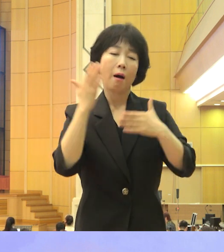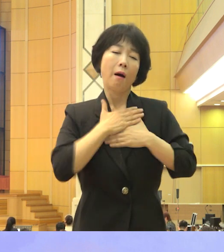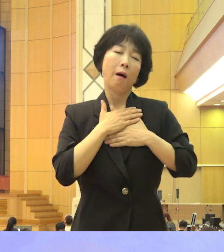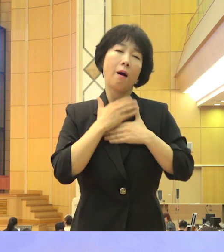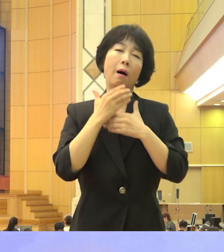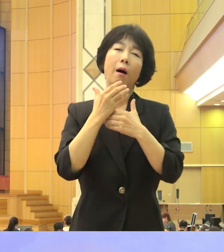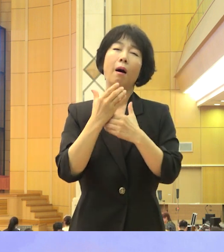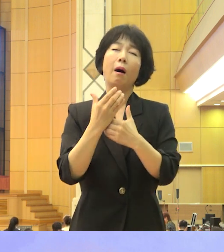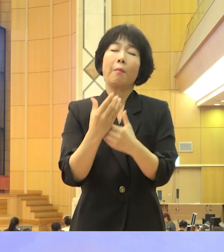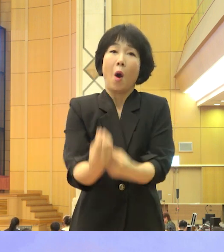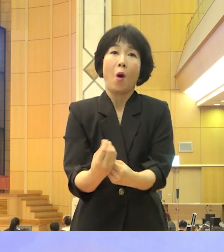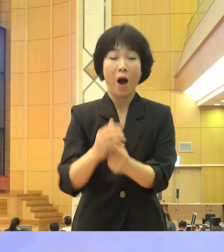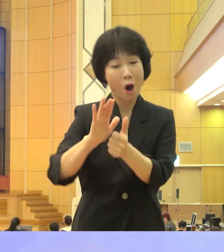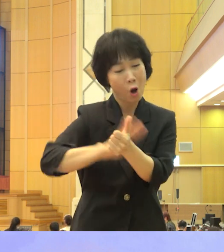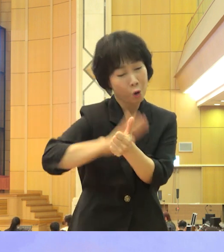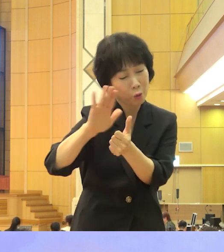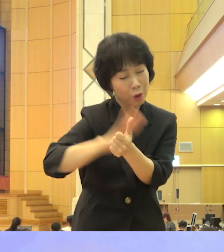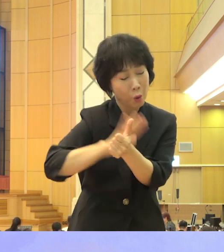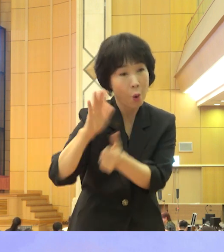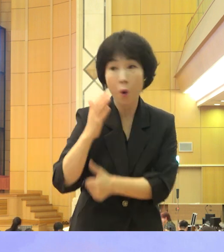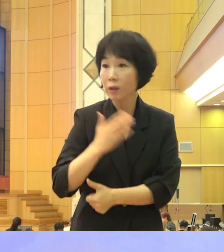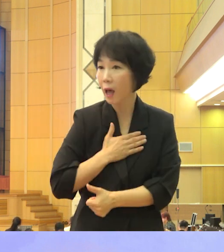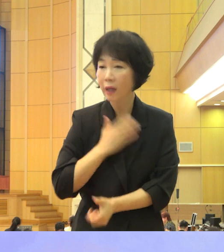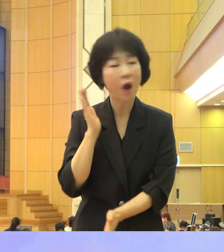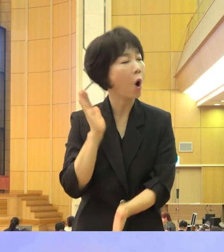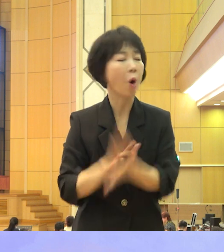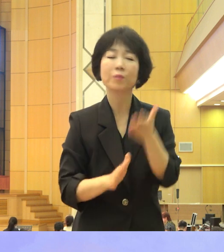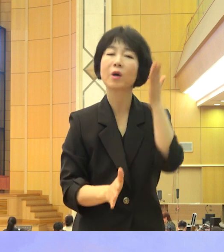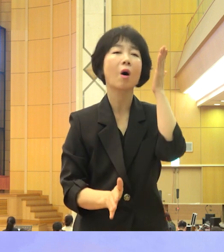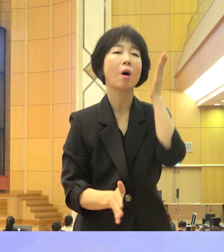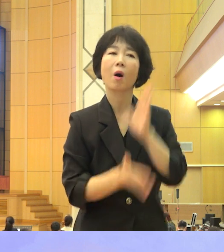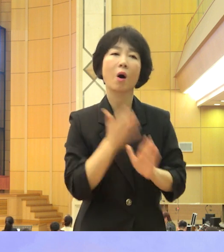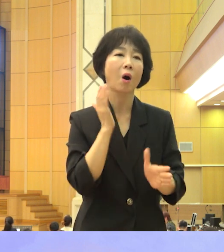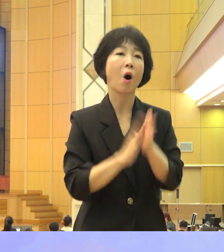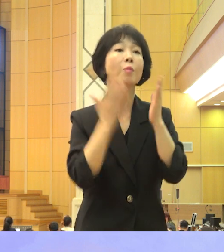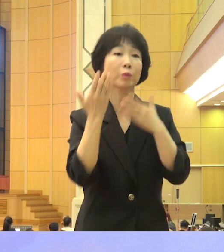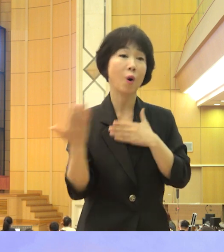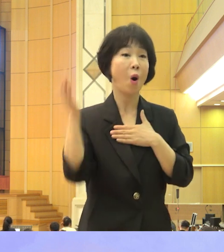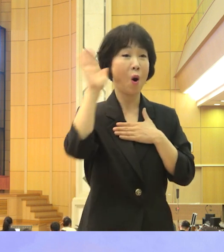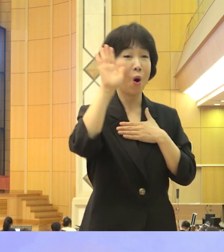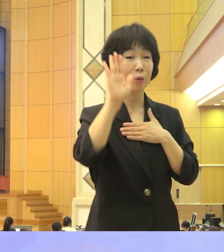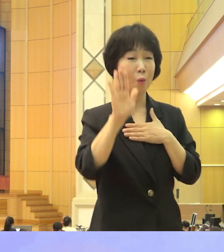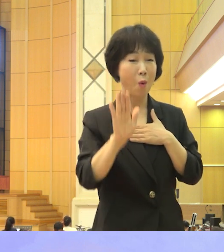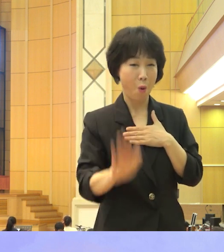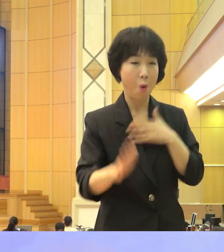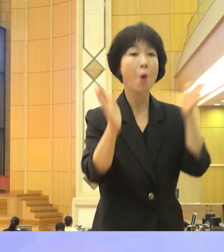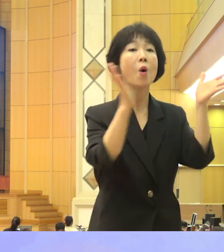세상 평안과 위로 내게 없어도 예수